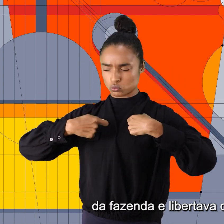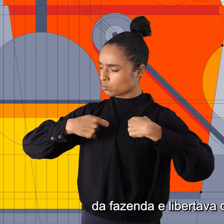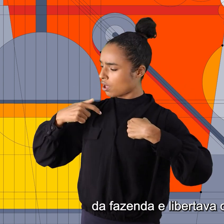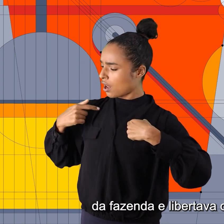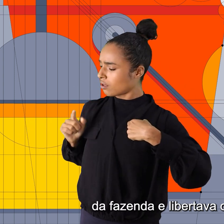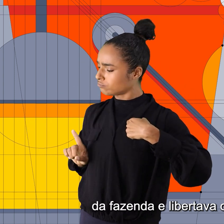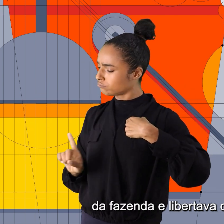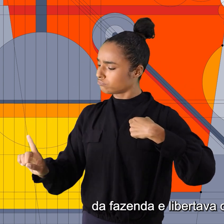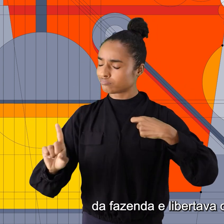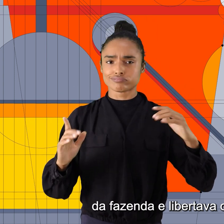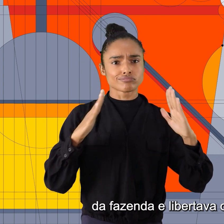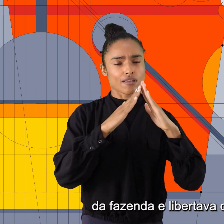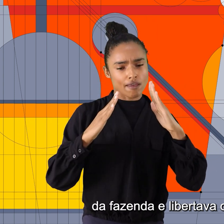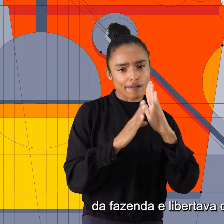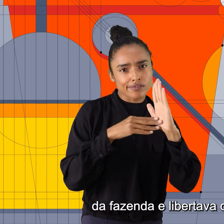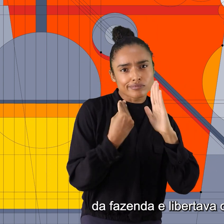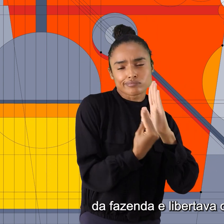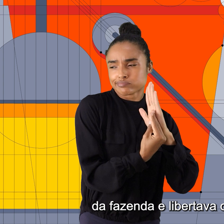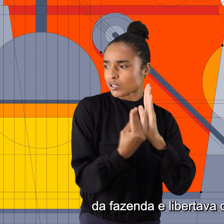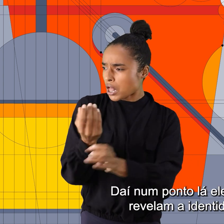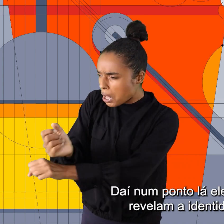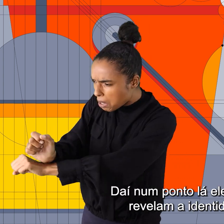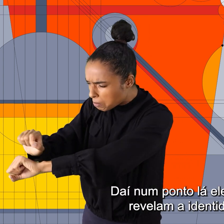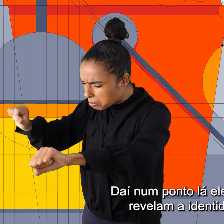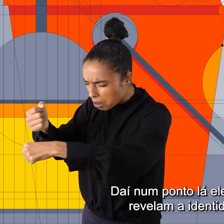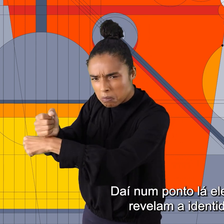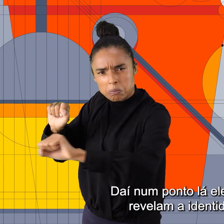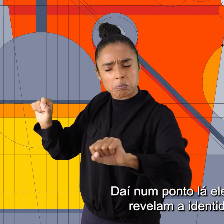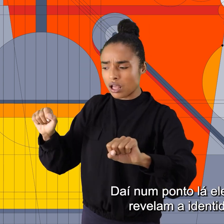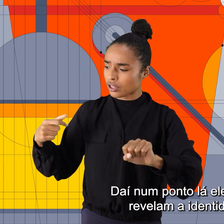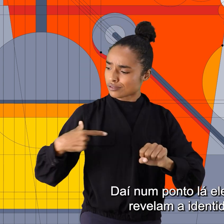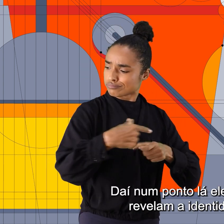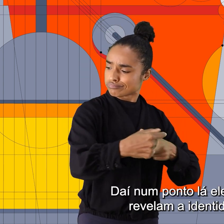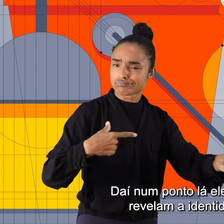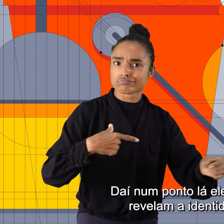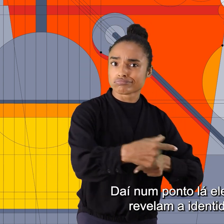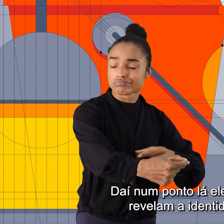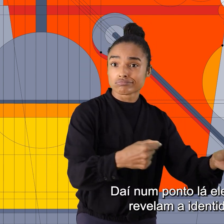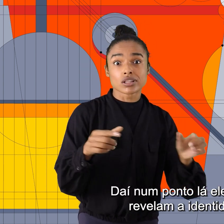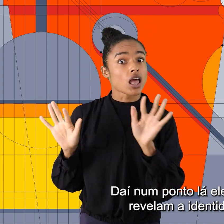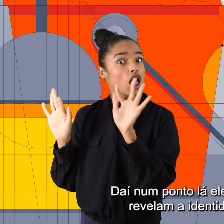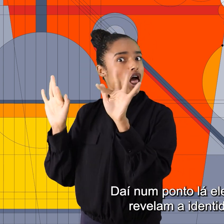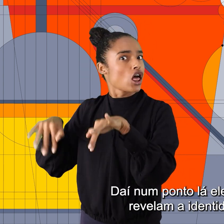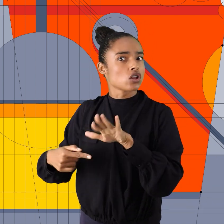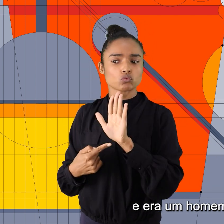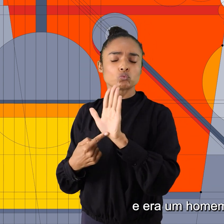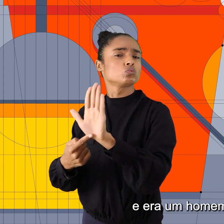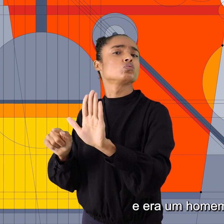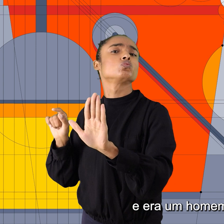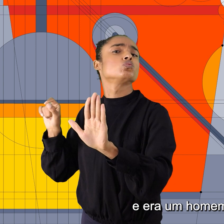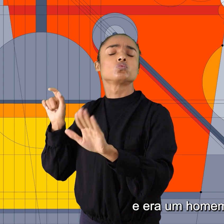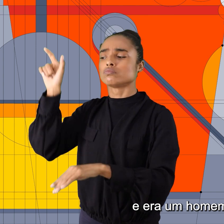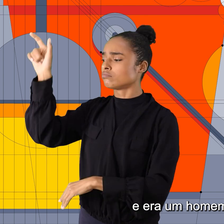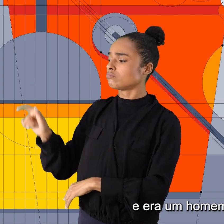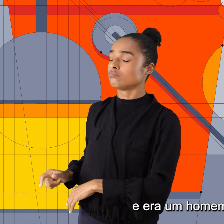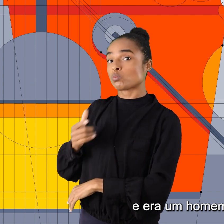e libertava os escravizados. Daí, num ponto lá, eles finalmente revelam a identidade dele. E era um